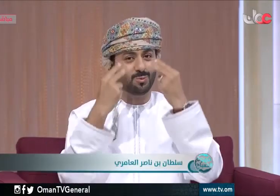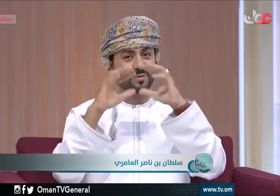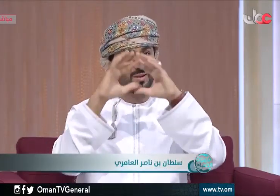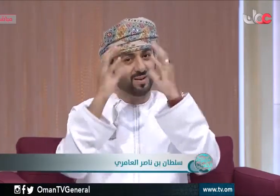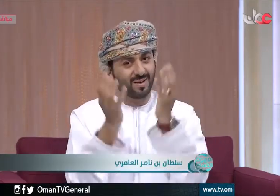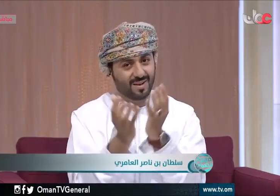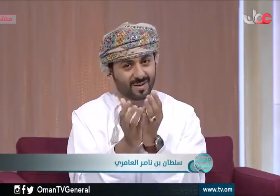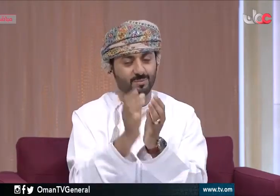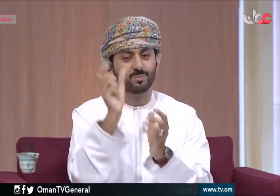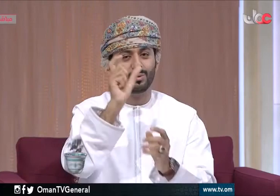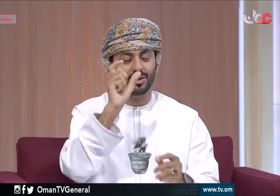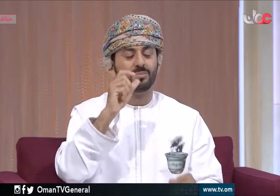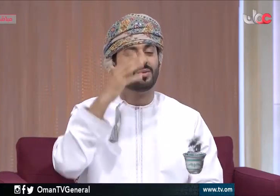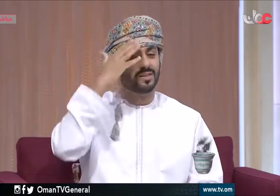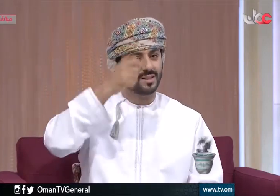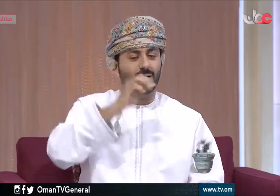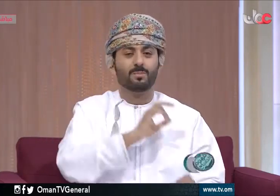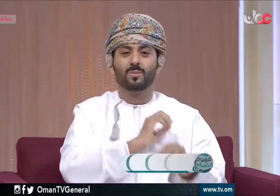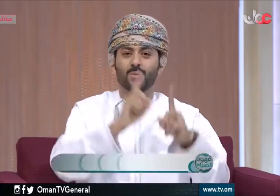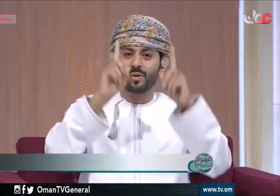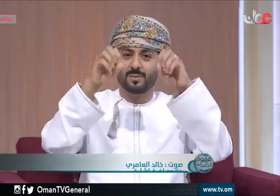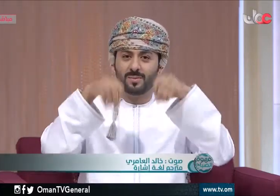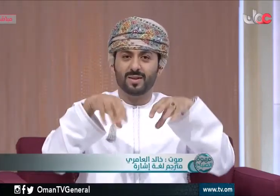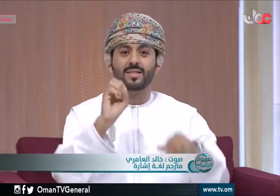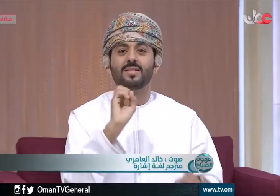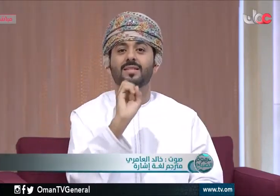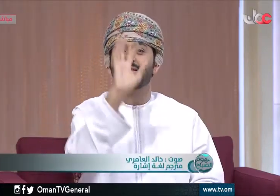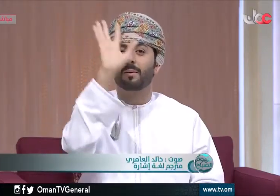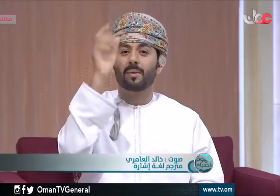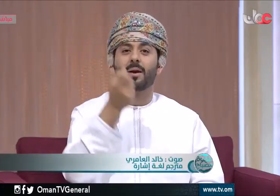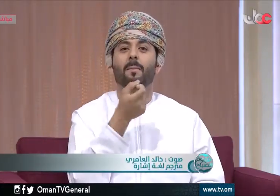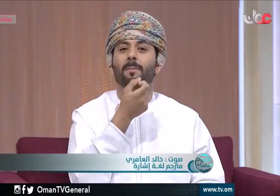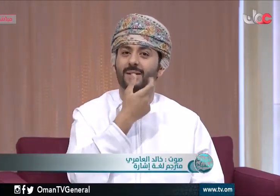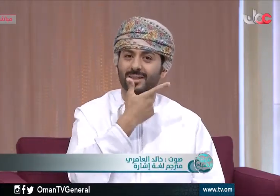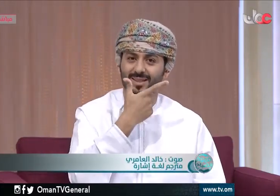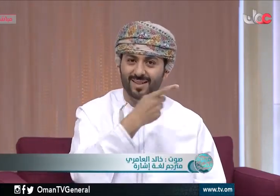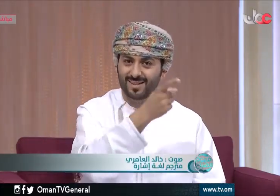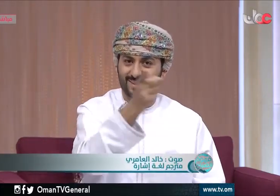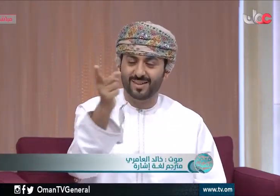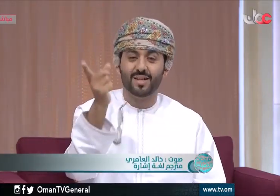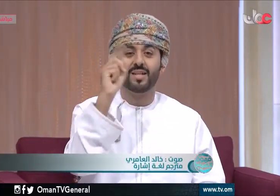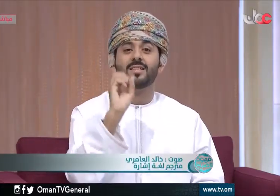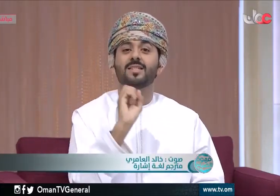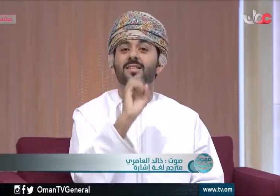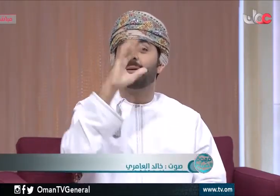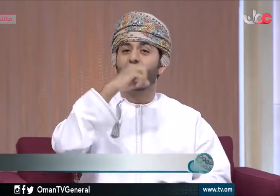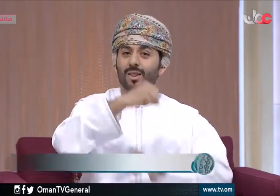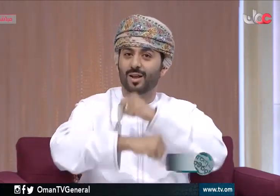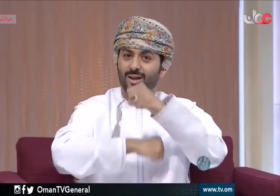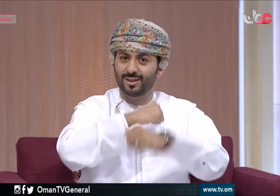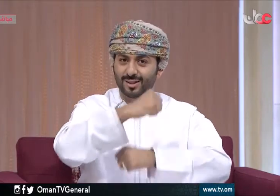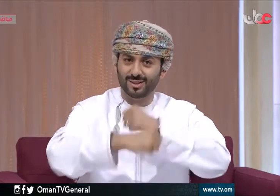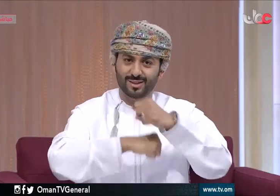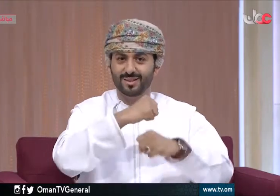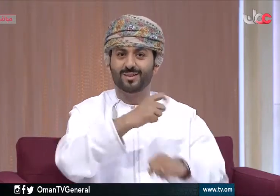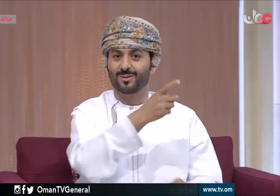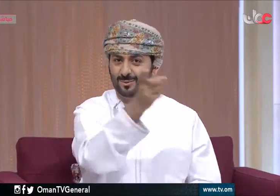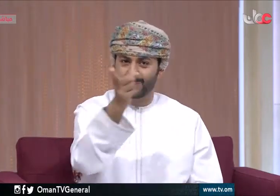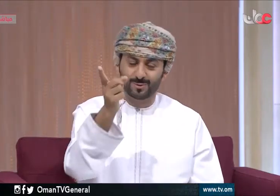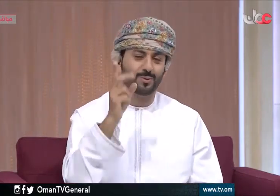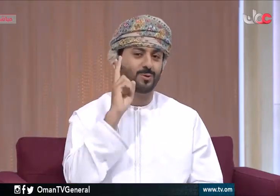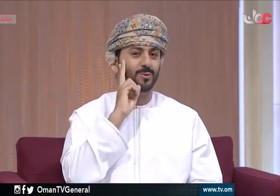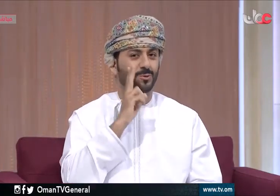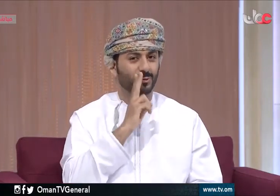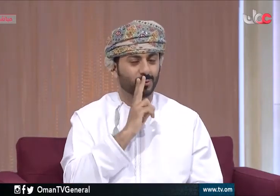أجمعين. إخواني من الأشخاص ذوي الإعاقة السمعية، بداية السلام عليكم ورحمة الله وبركاته. صباح الخير، صباح